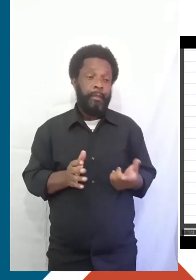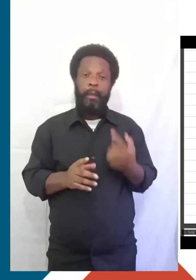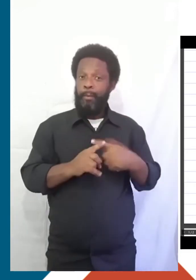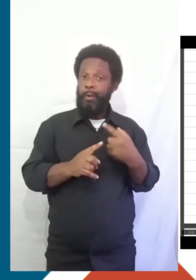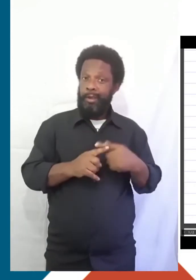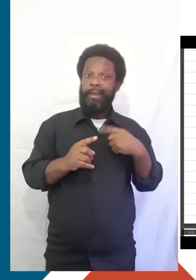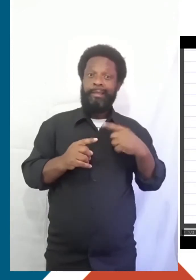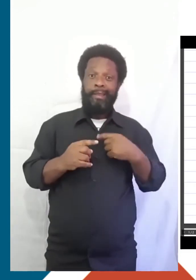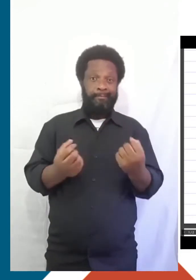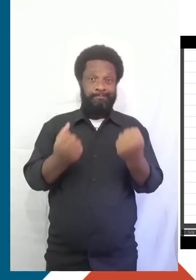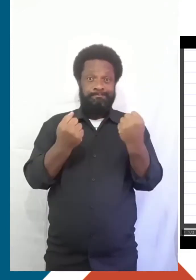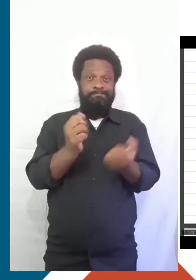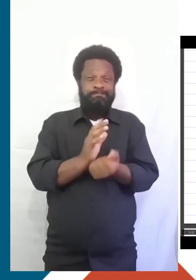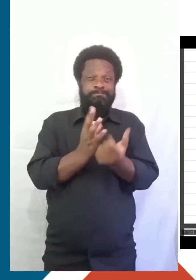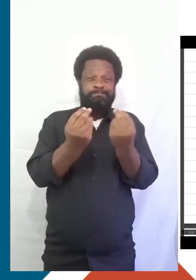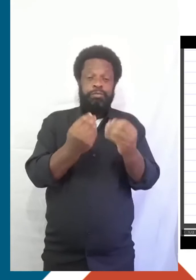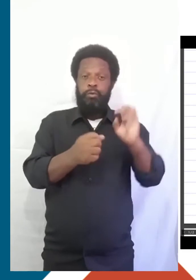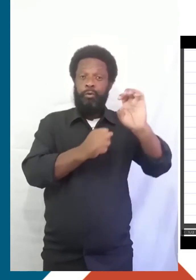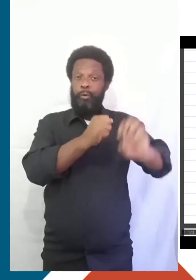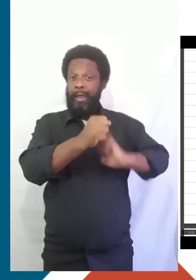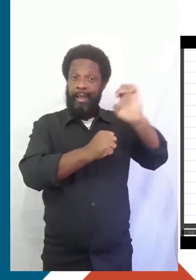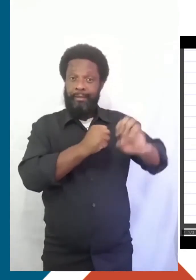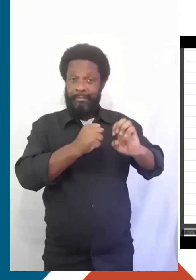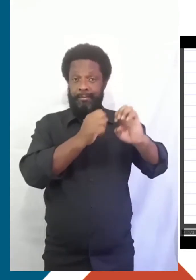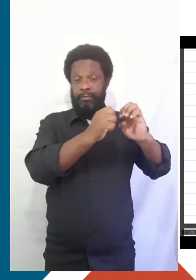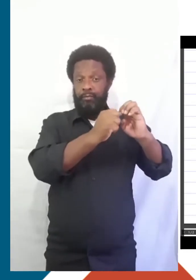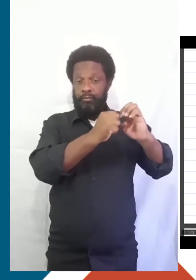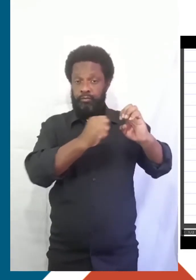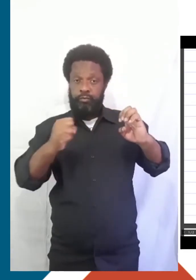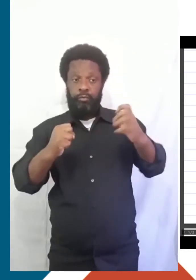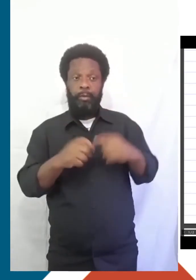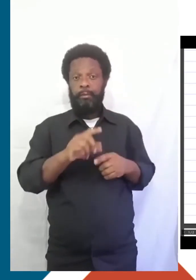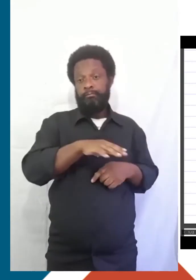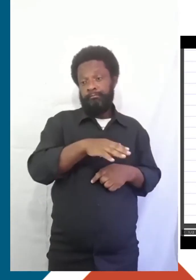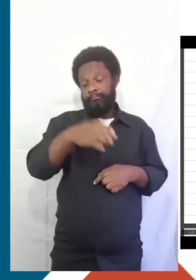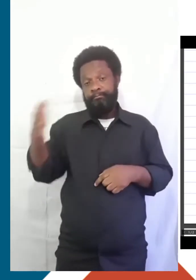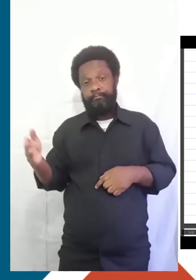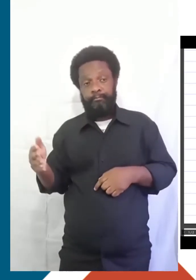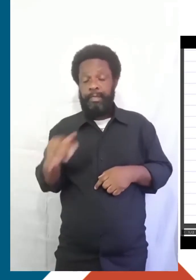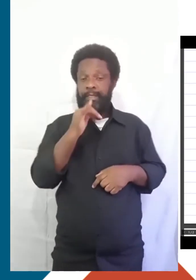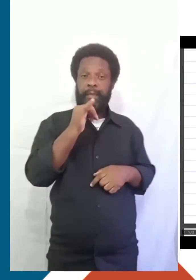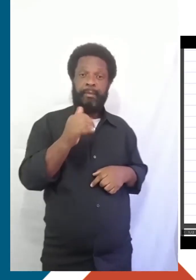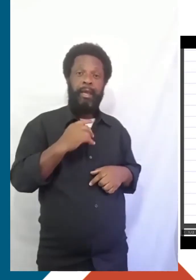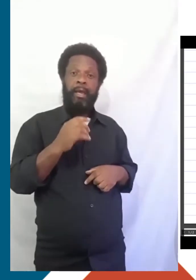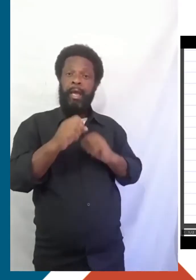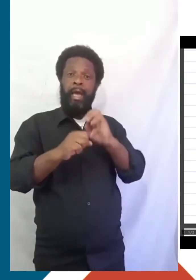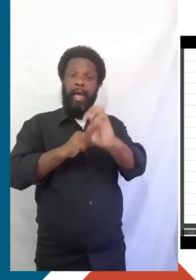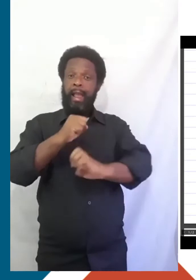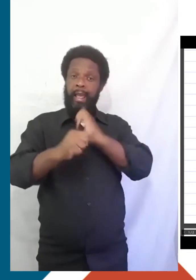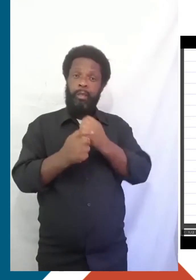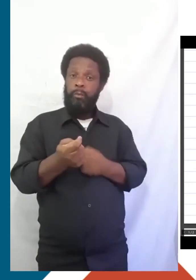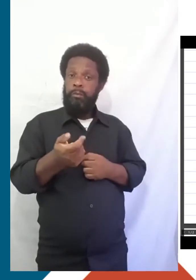negativo. Por conta dessa alta concentração de elétrons ali. E do outro lado, quando tem